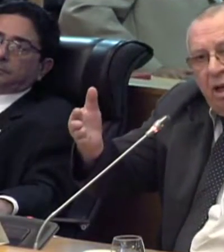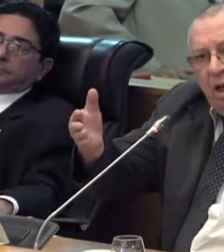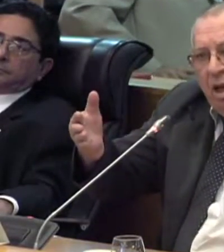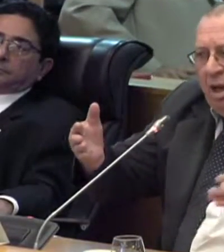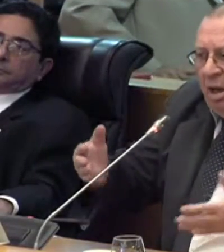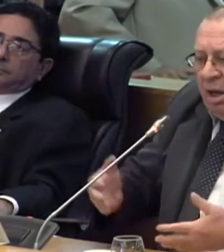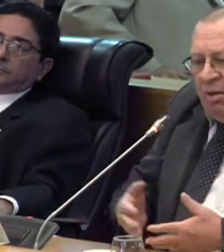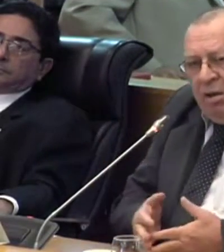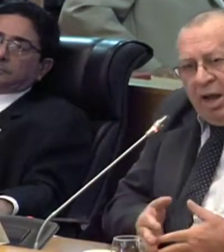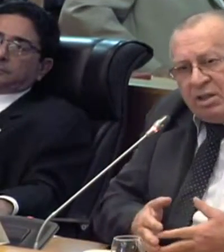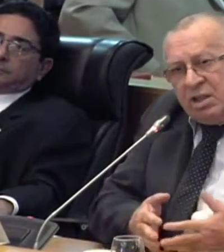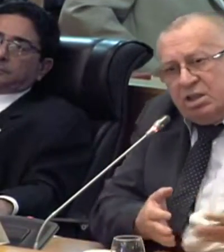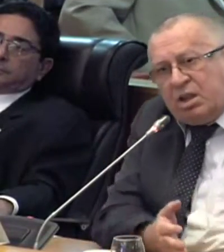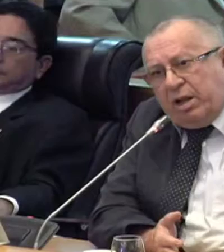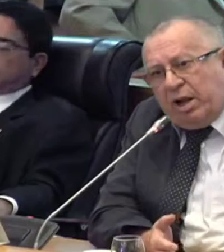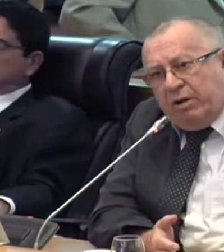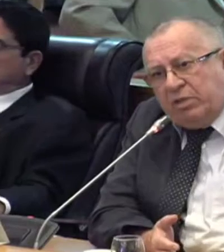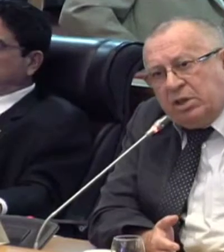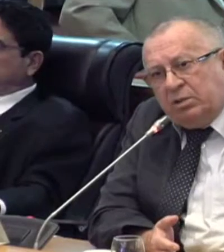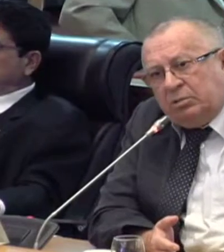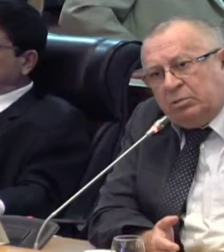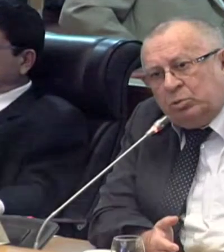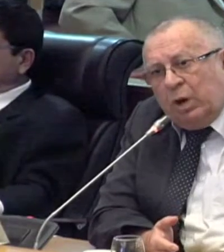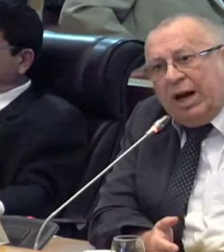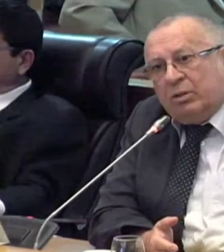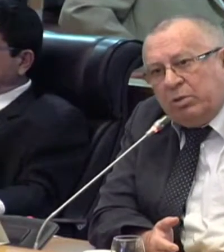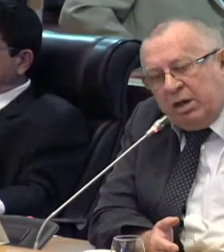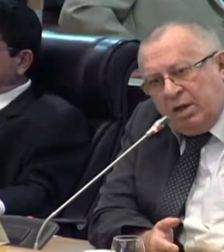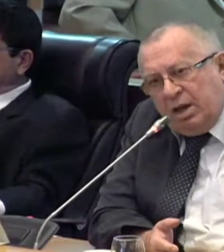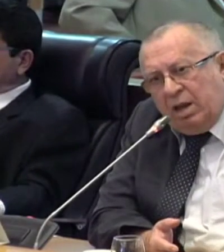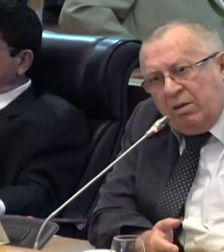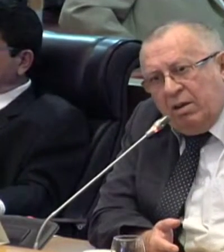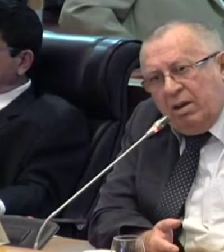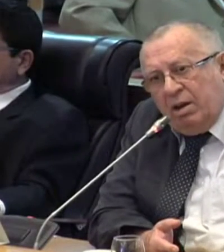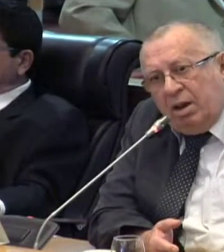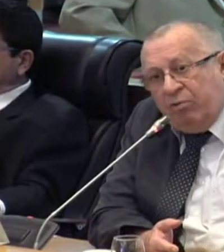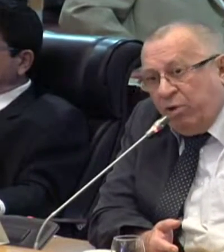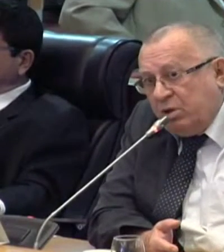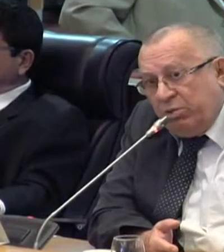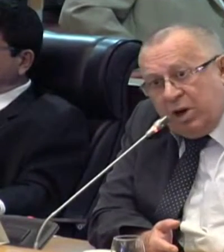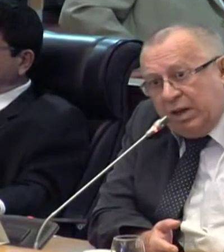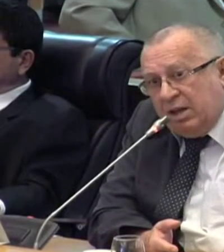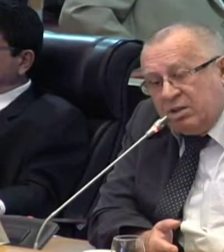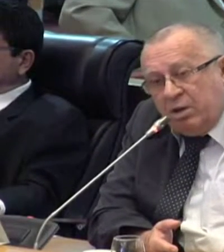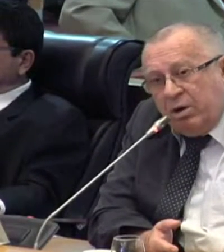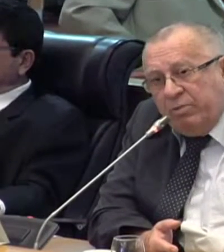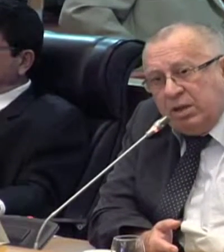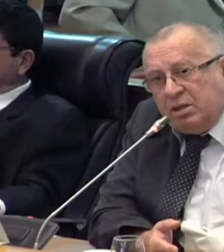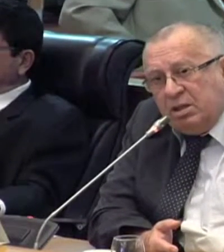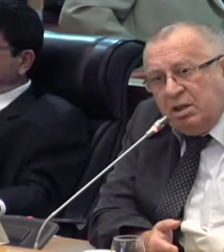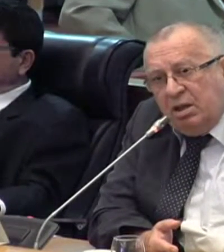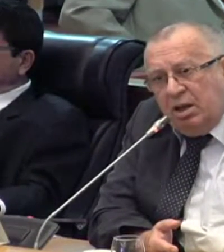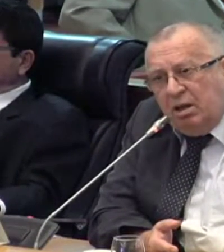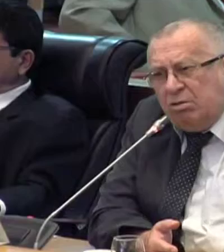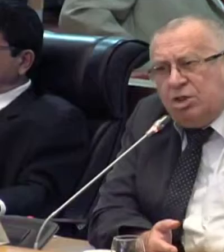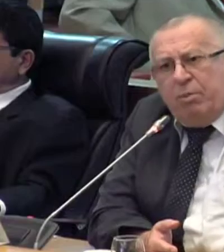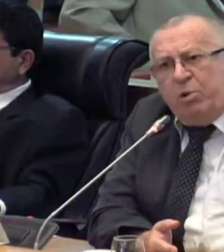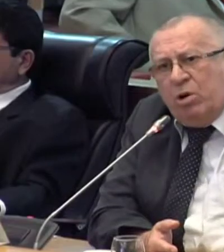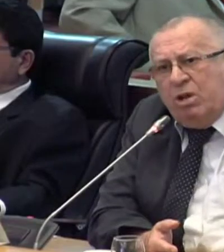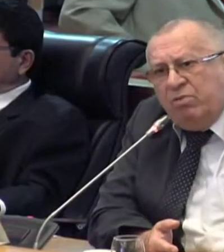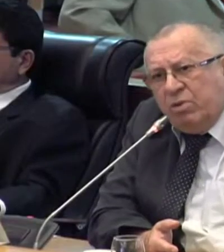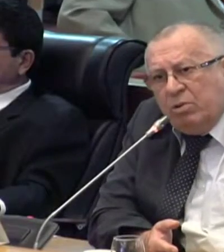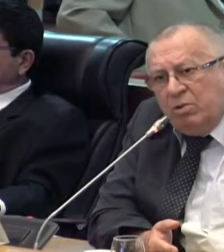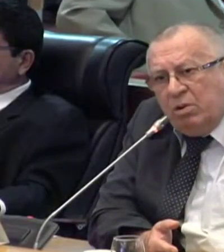tem, assiste na televisão um ato daquele, que foi divulgado nacionalmente, é um